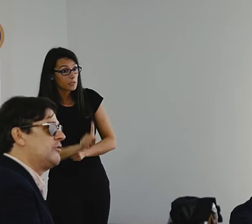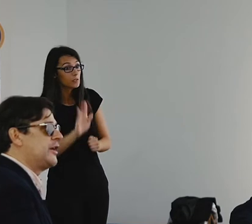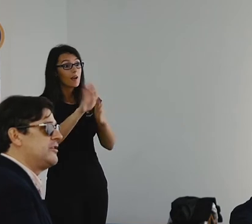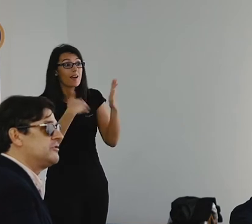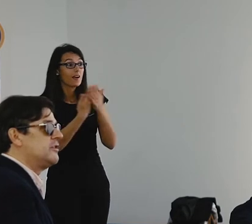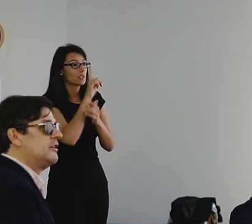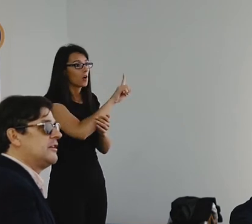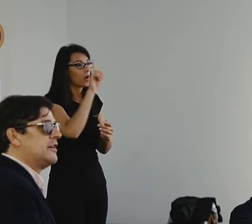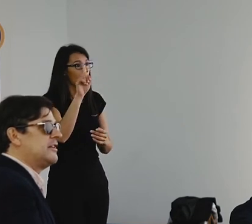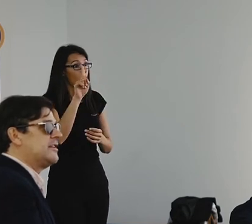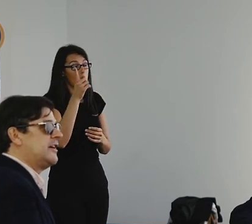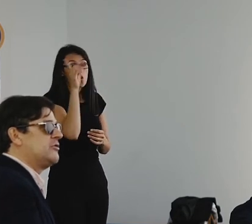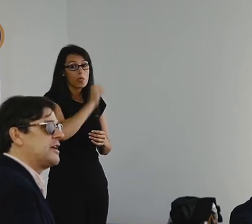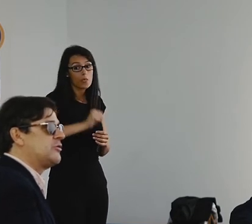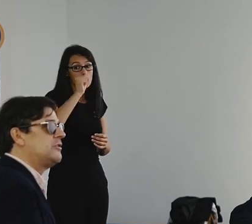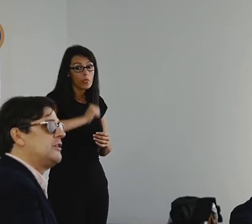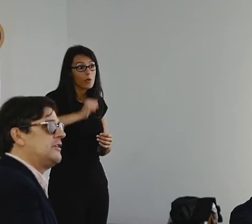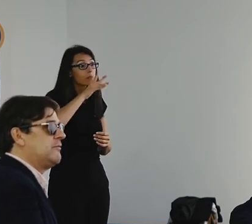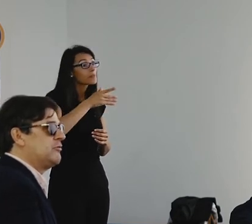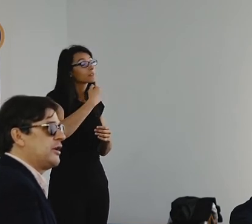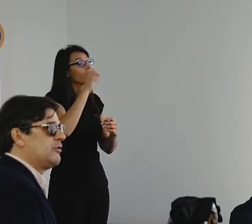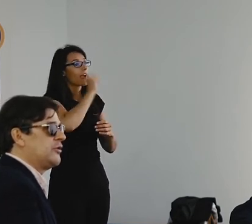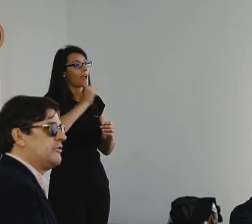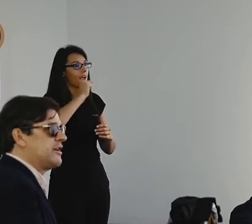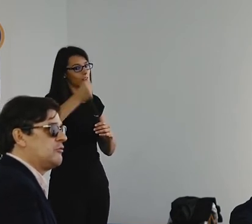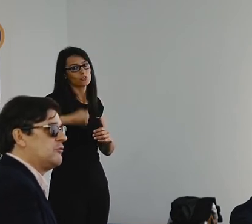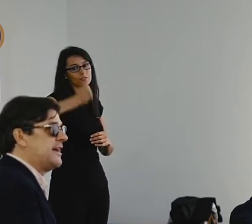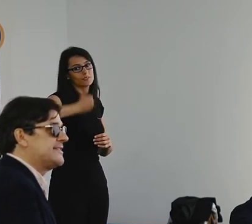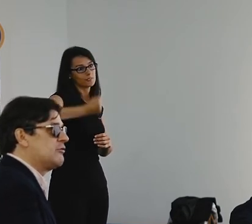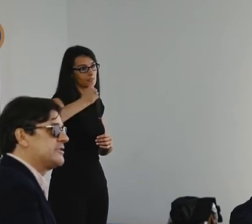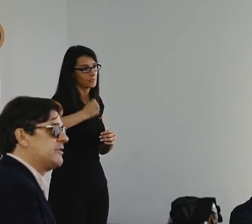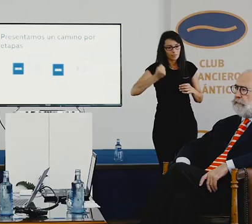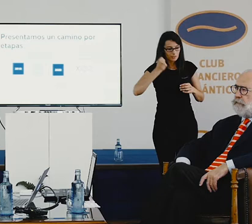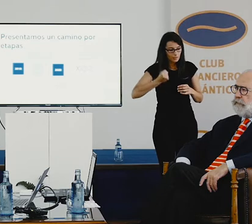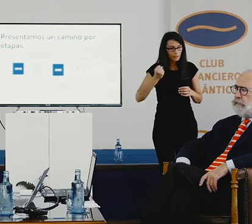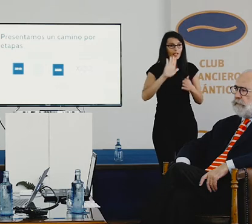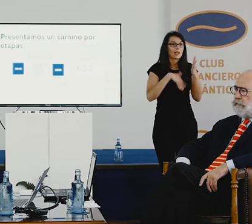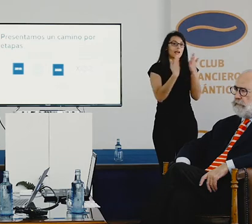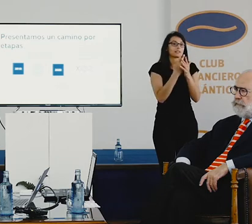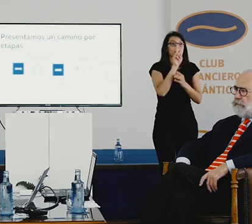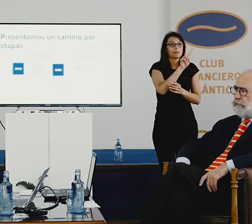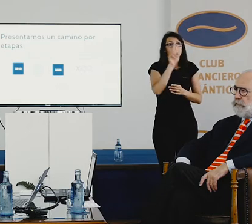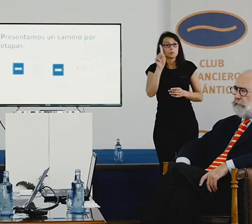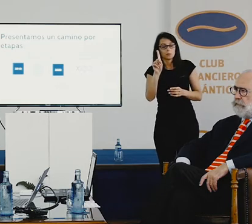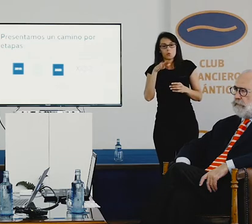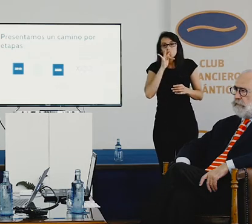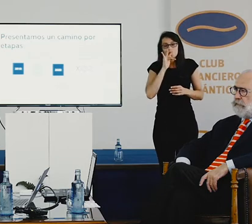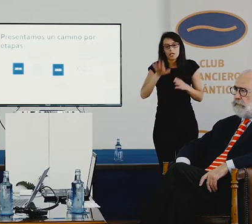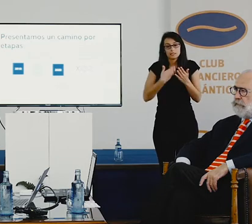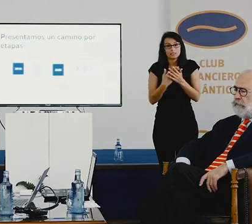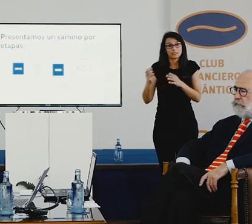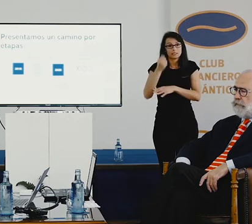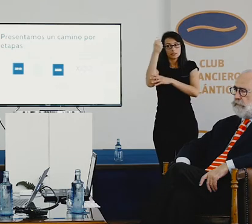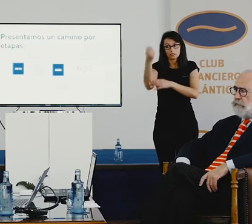ciclo de 11 años, que en el 10 era Año Santo, y ha habido un ciclo de 11 años que no volverá a serlo hasta el 21, que es Xacobeo. Después,